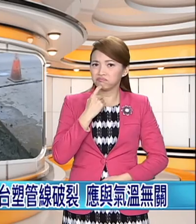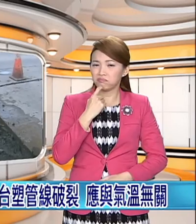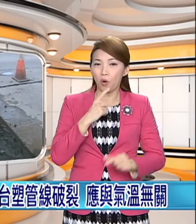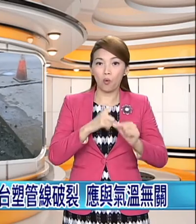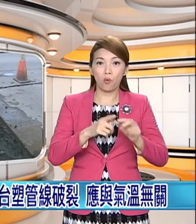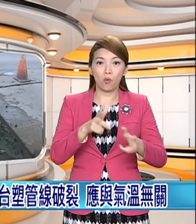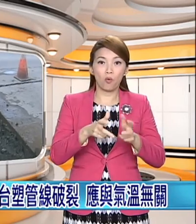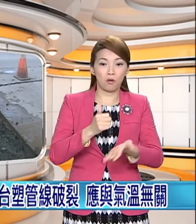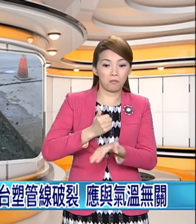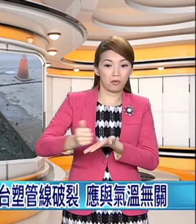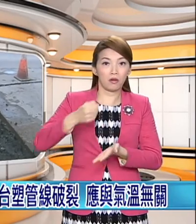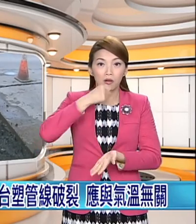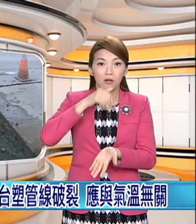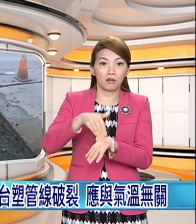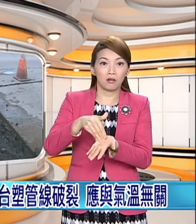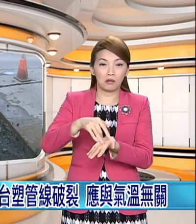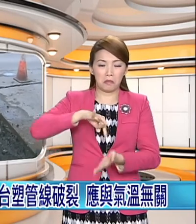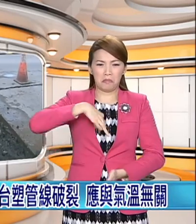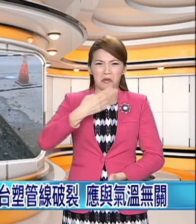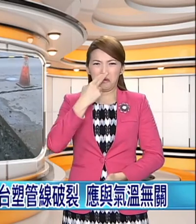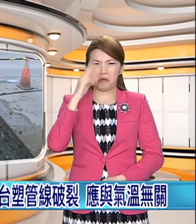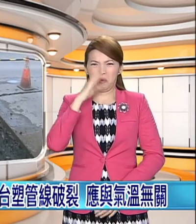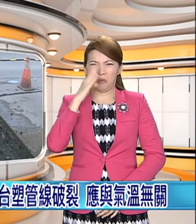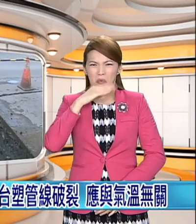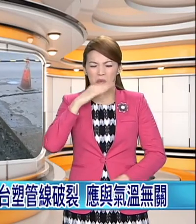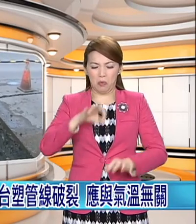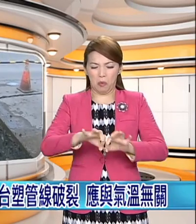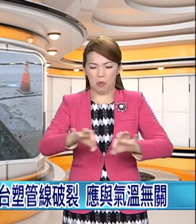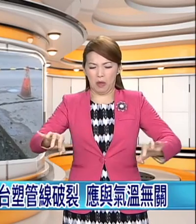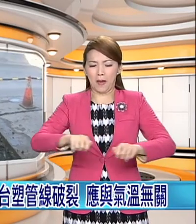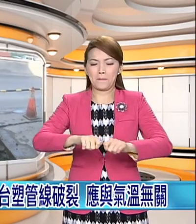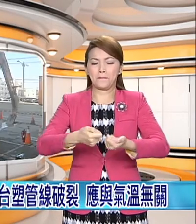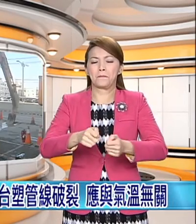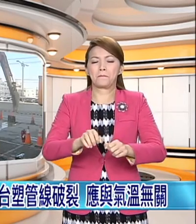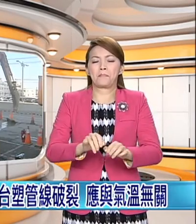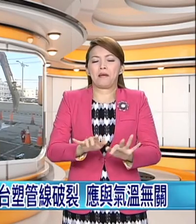油送给台塑的天然气管线破裂所导致的。